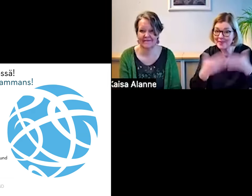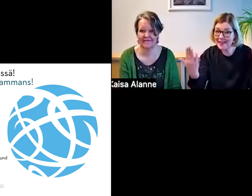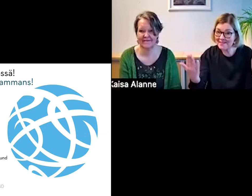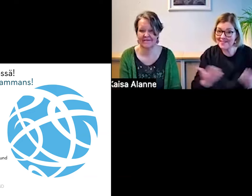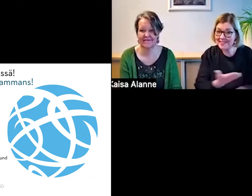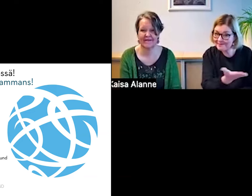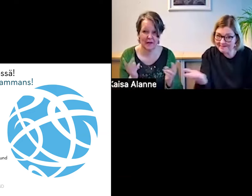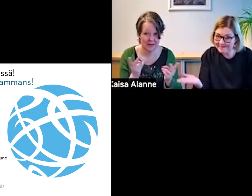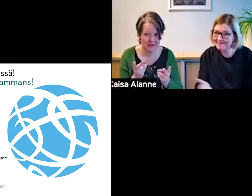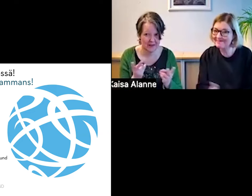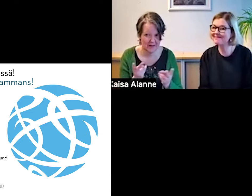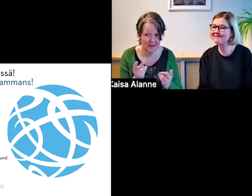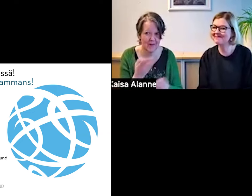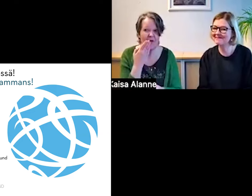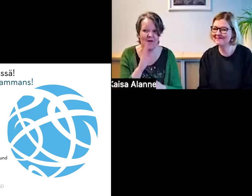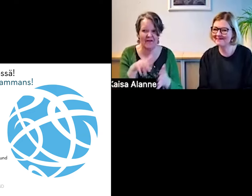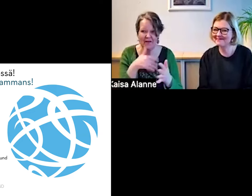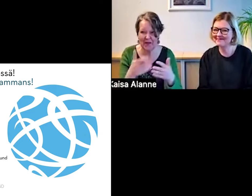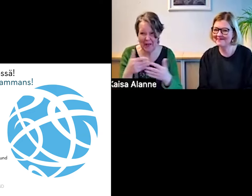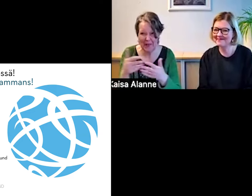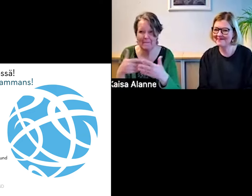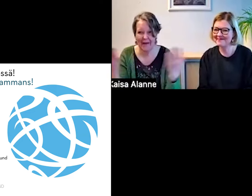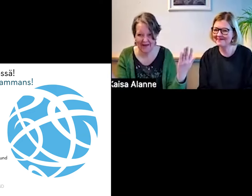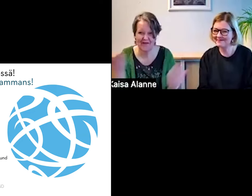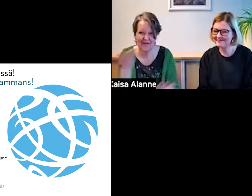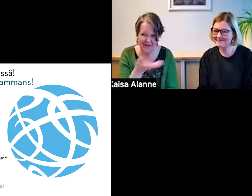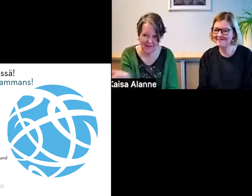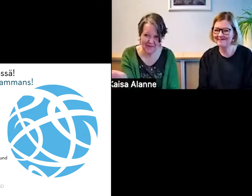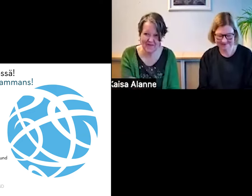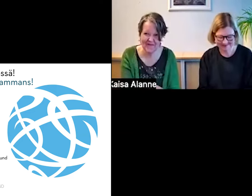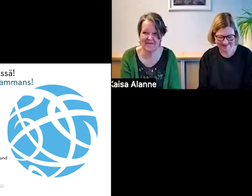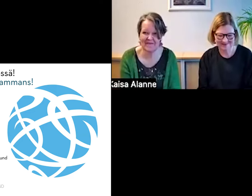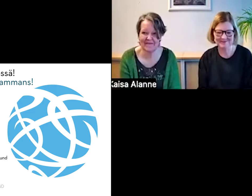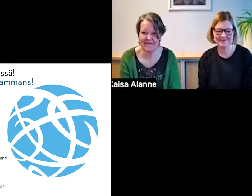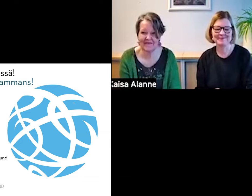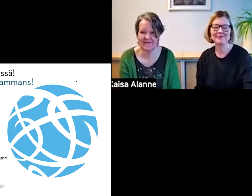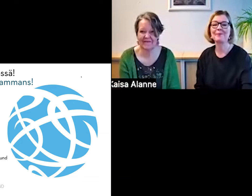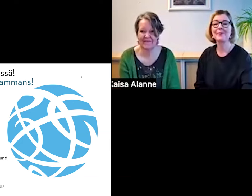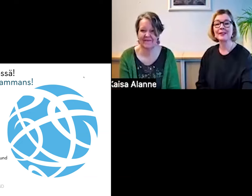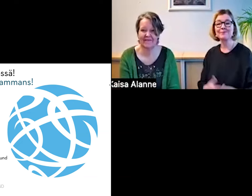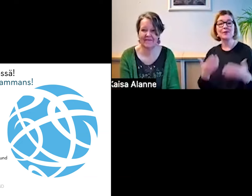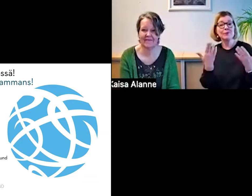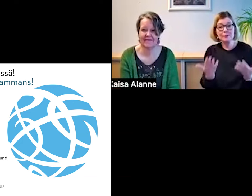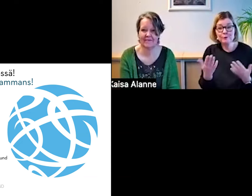No niin, hyvää viittomakielten päivää kaikille. Hyvää viittomakielten päivää